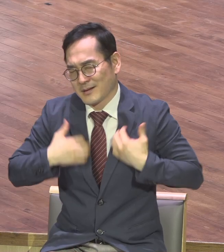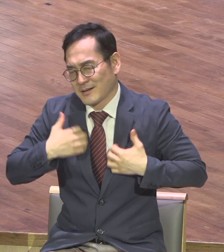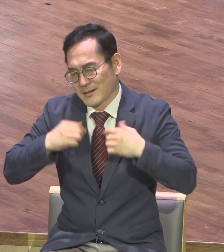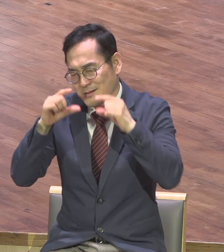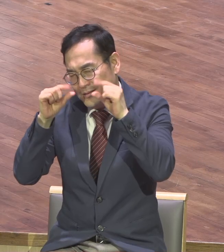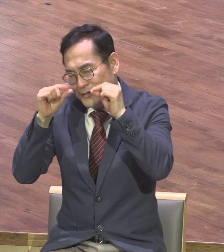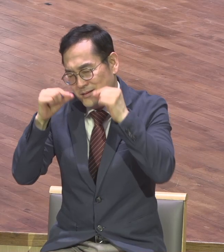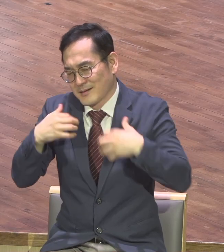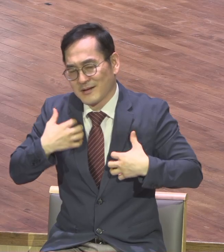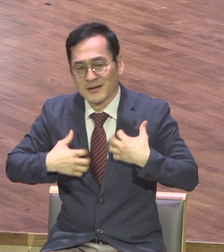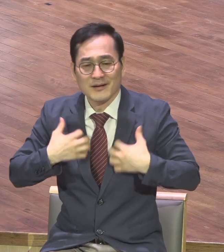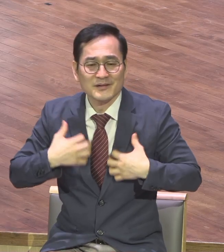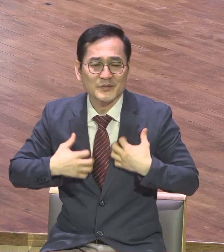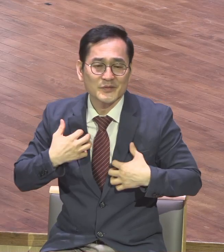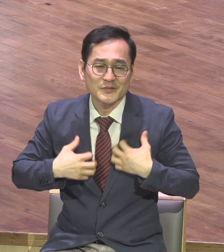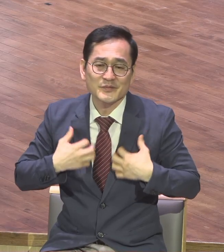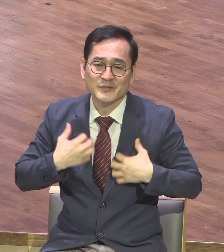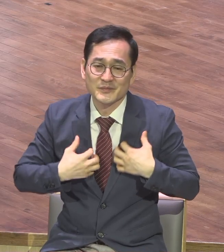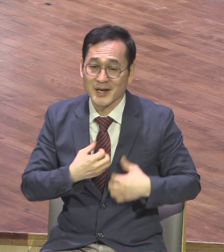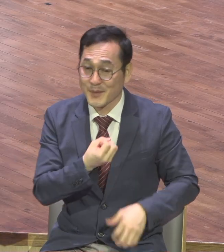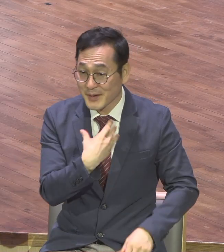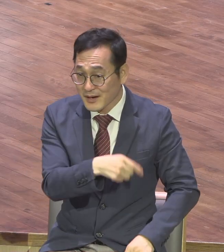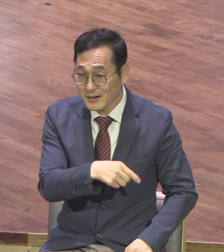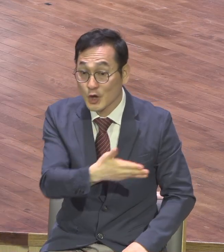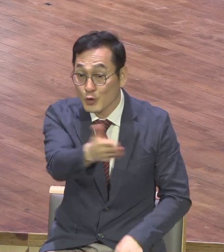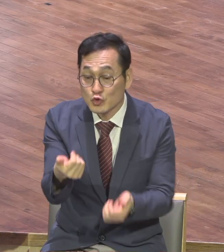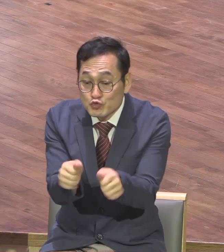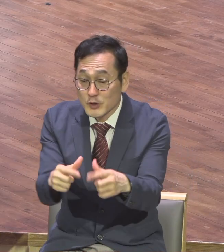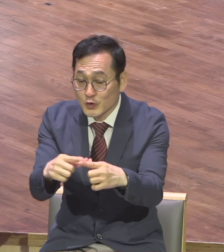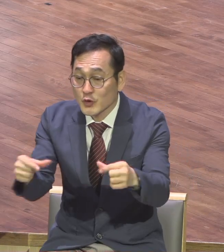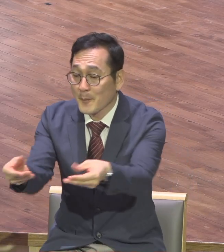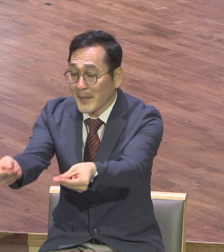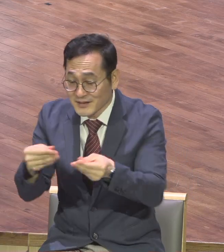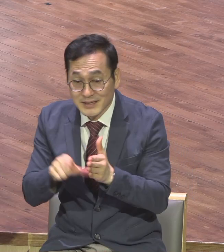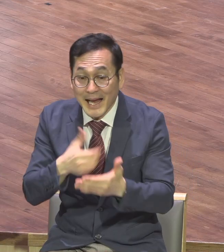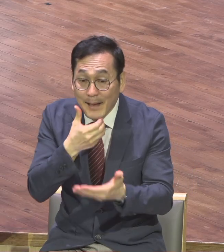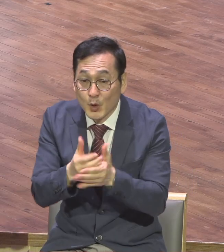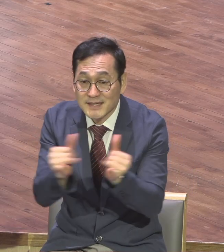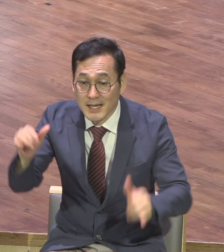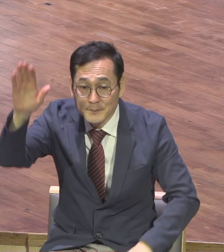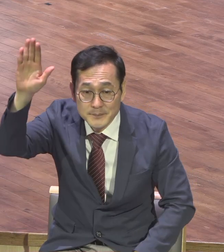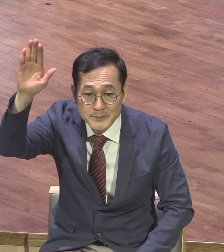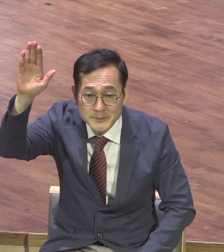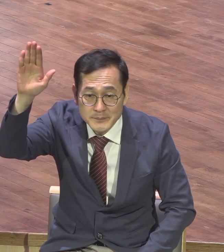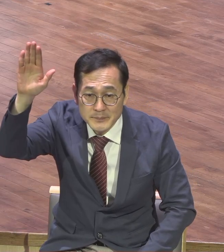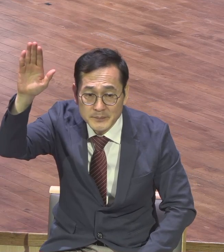성도 여러분, 여러분 가운데 주민등록증 받으면서 감동한 분 있어요?